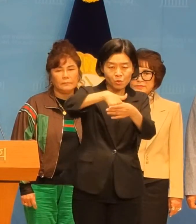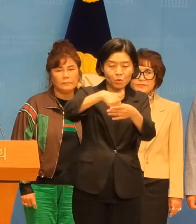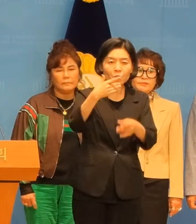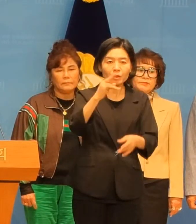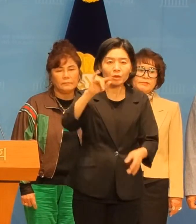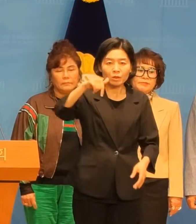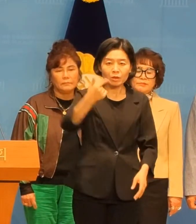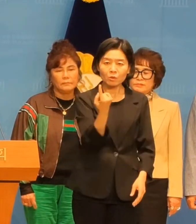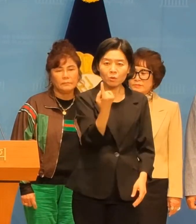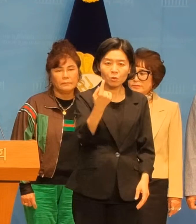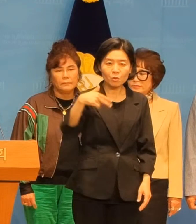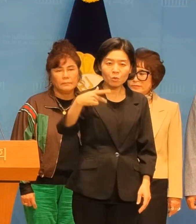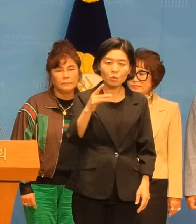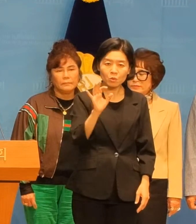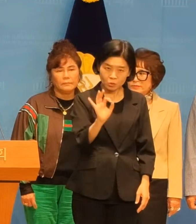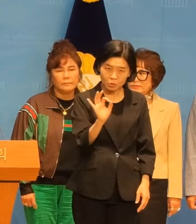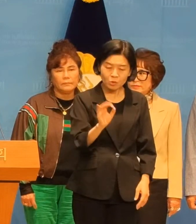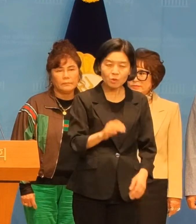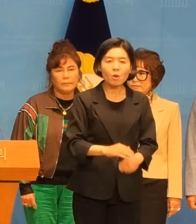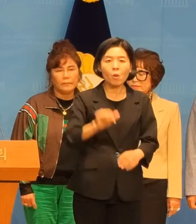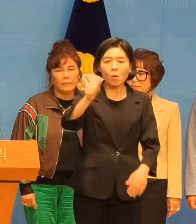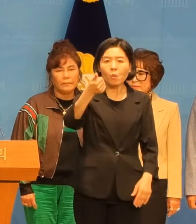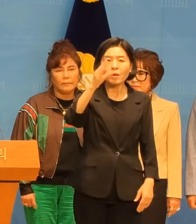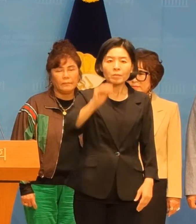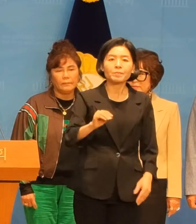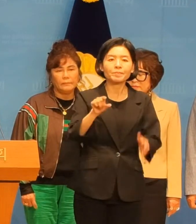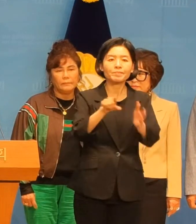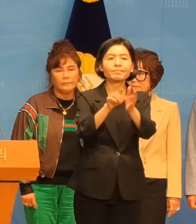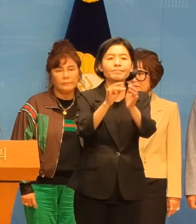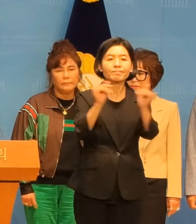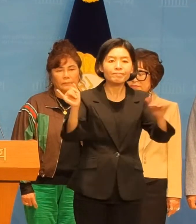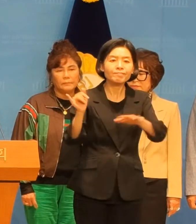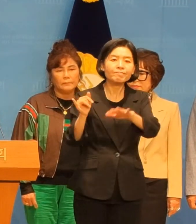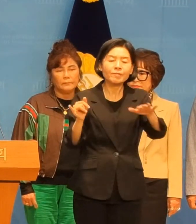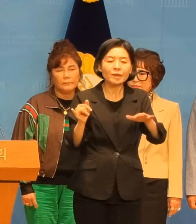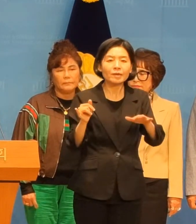태고종과 500만 신도들의 명예가